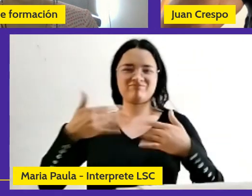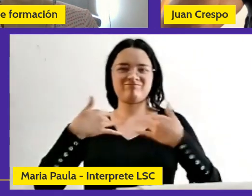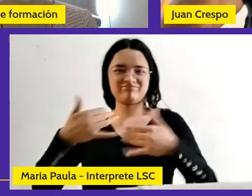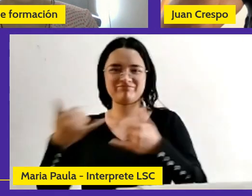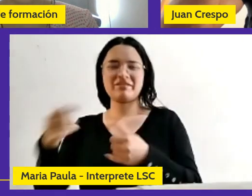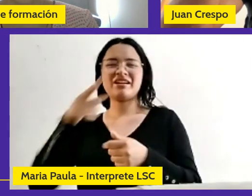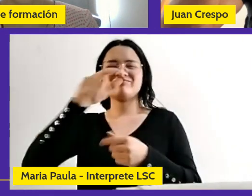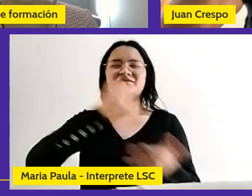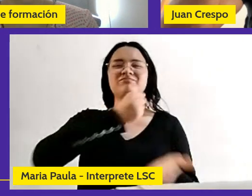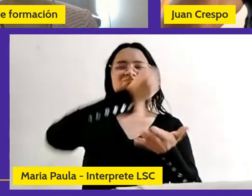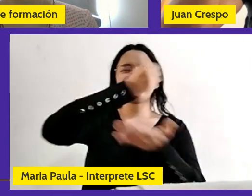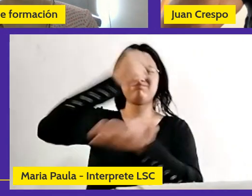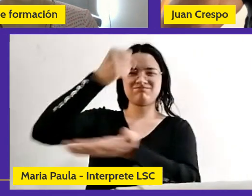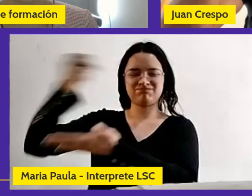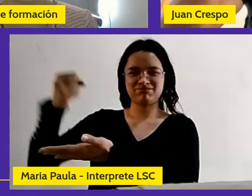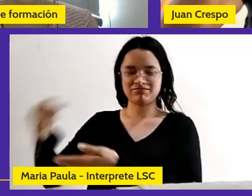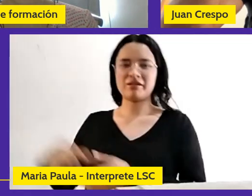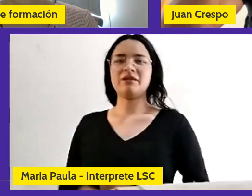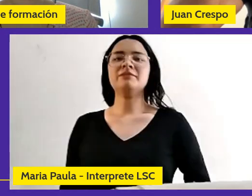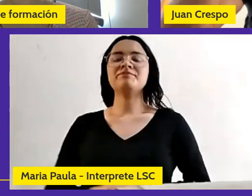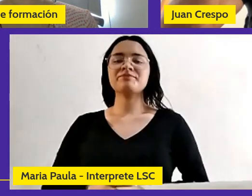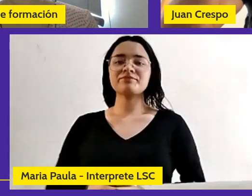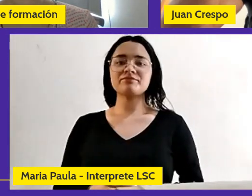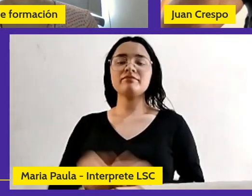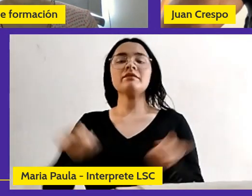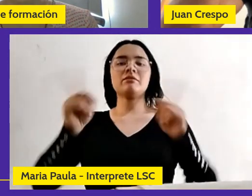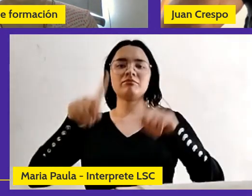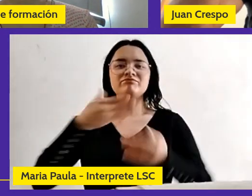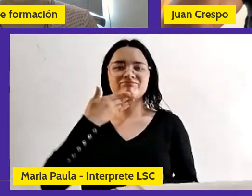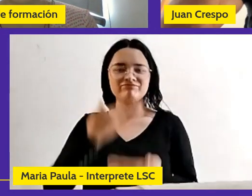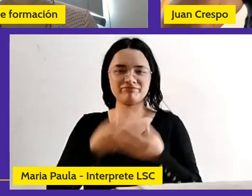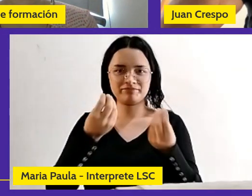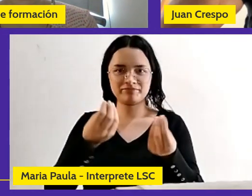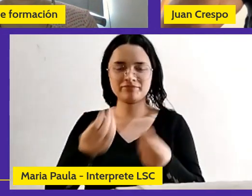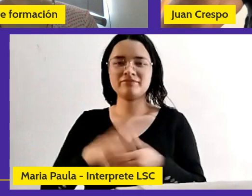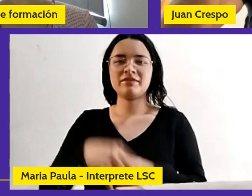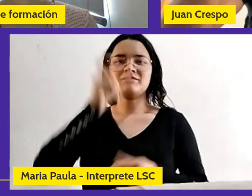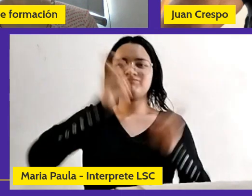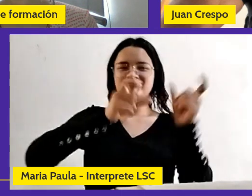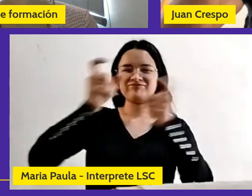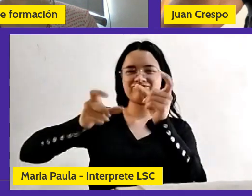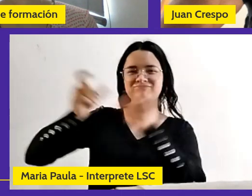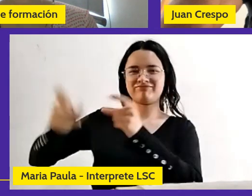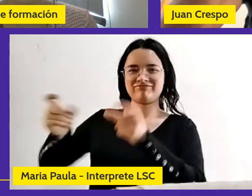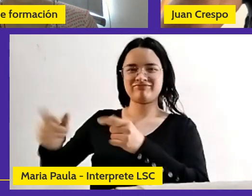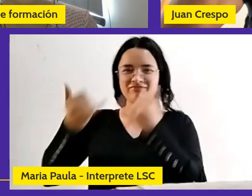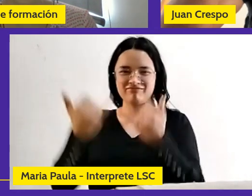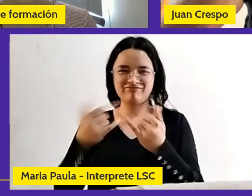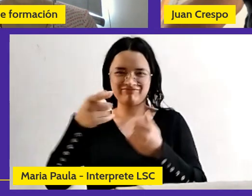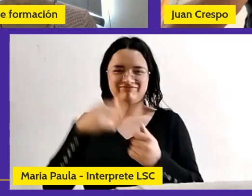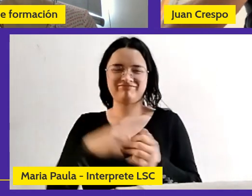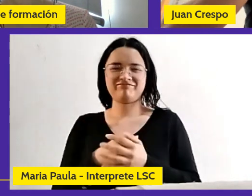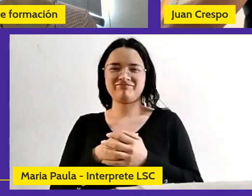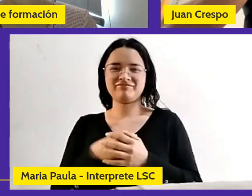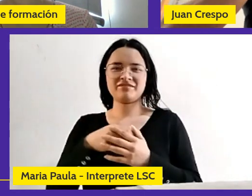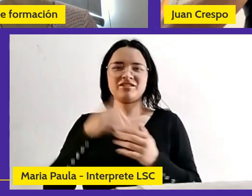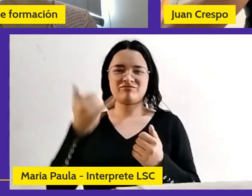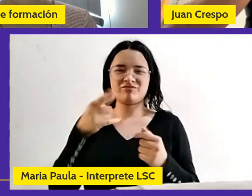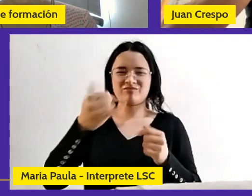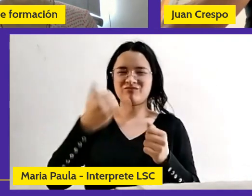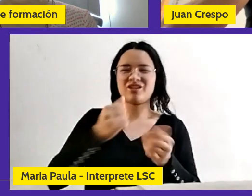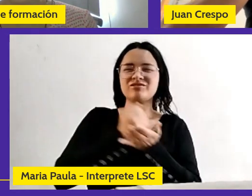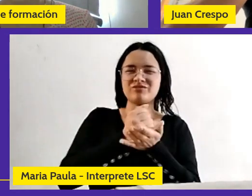beneficiarios y agradezco también a las personas que estamos acá haciendo posible esta